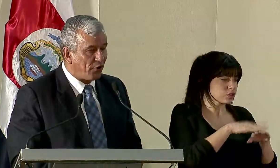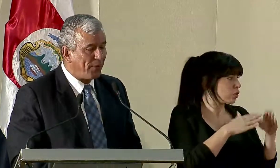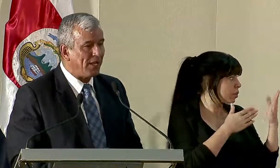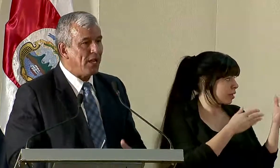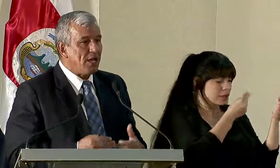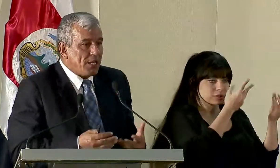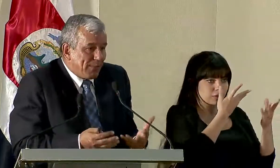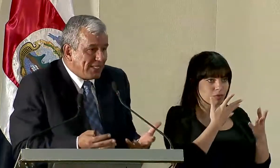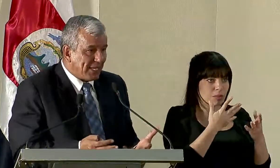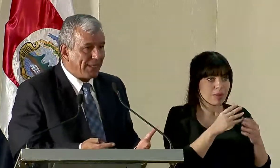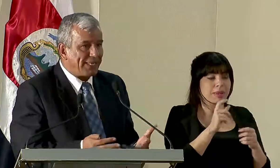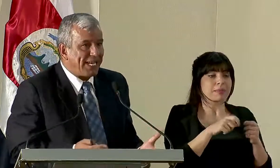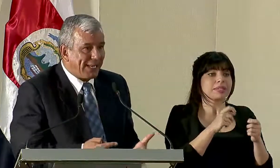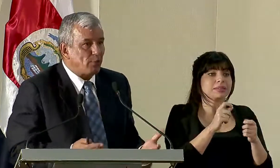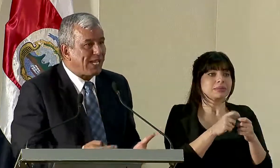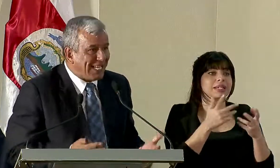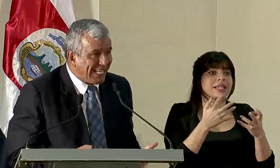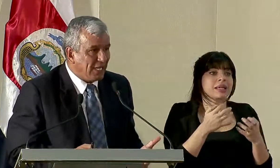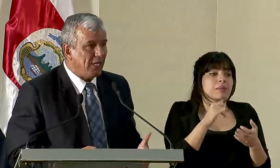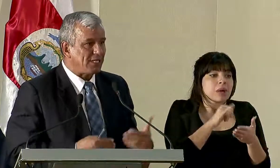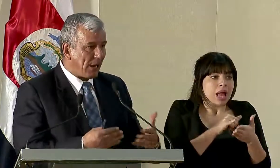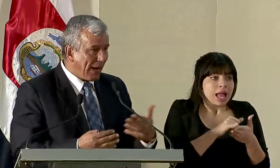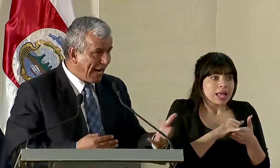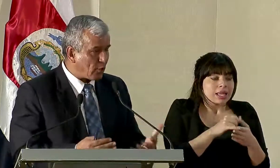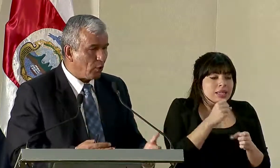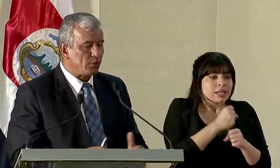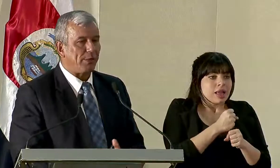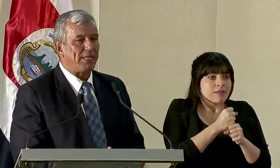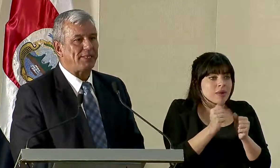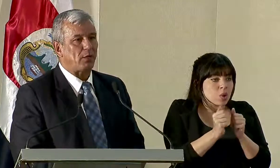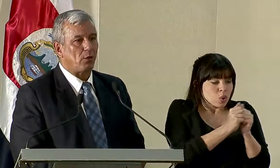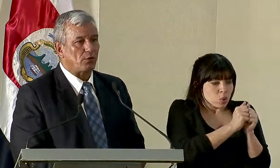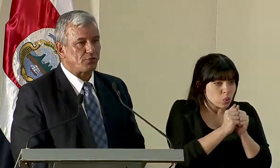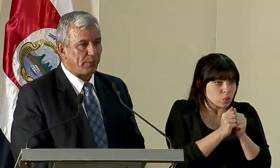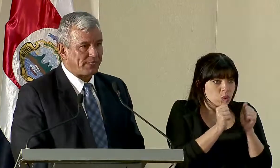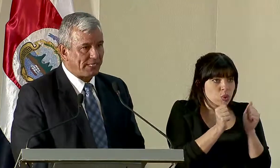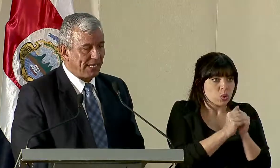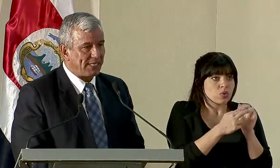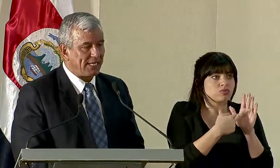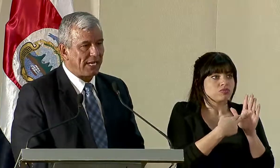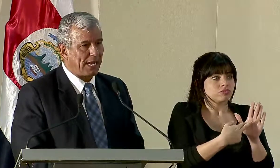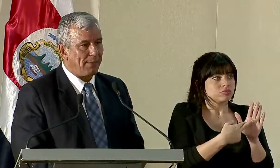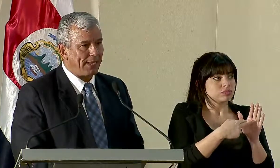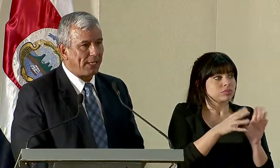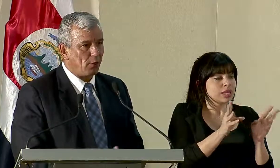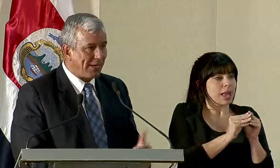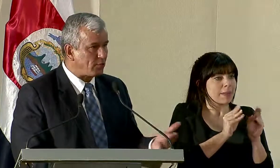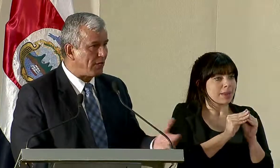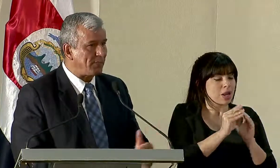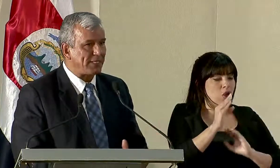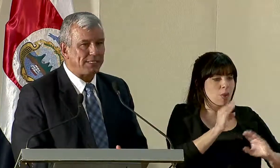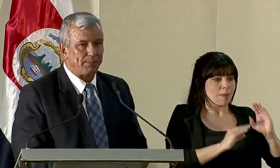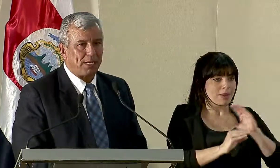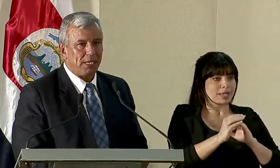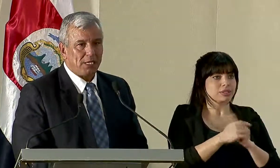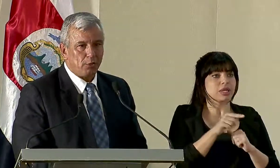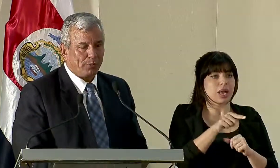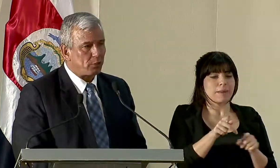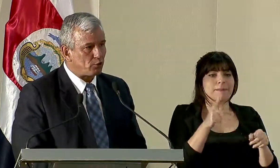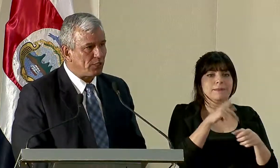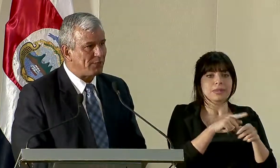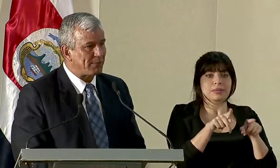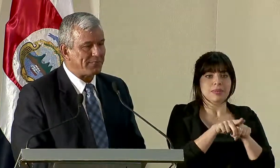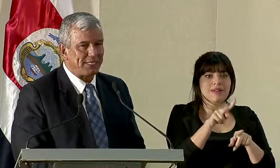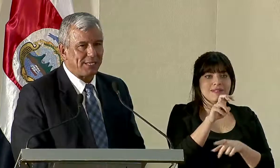este informe, y precisamente queremos ahí trabajar conjuntamente con los representantes de la Cámara de Comercio, ahí participa